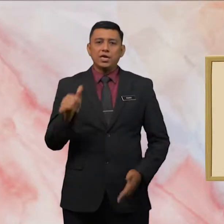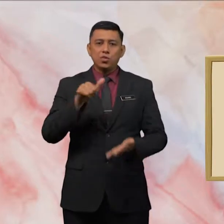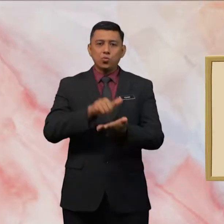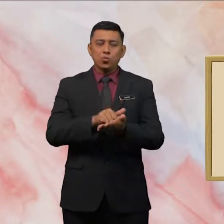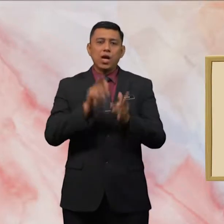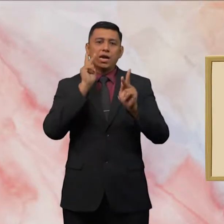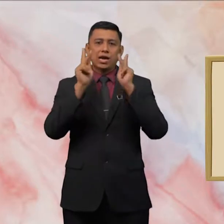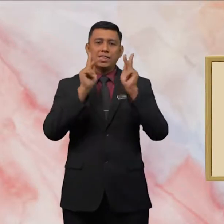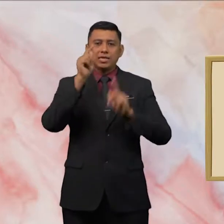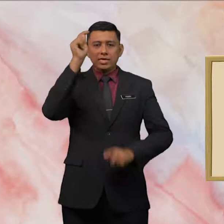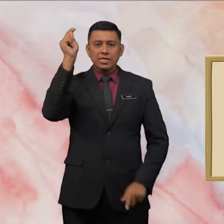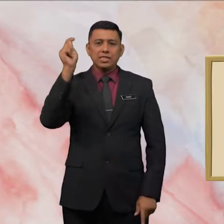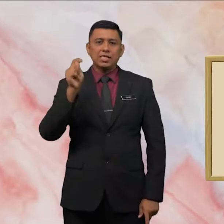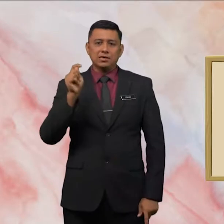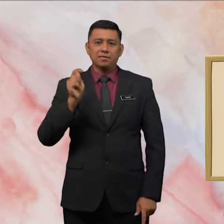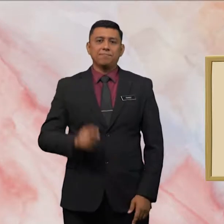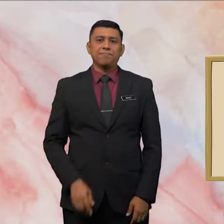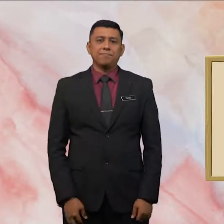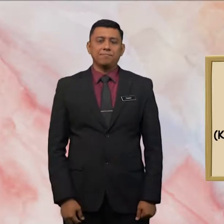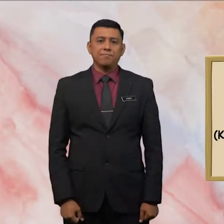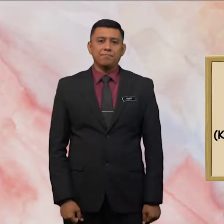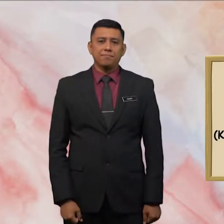iaitu kata tanya.